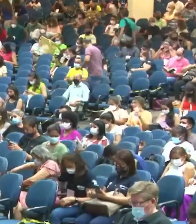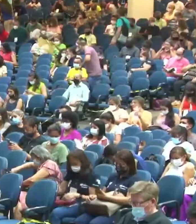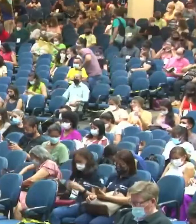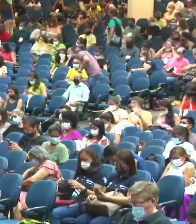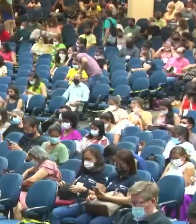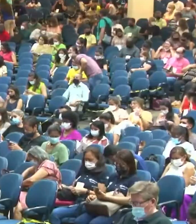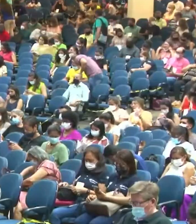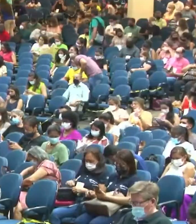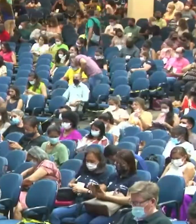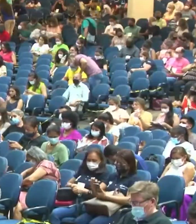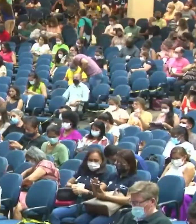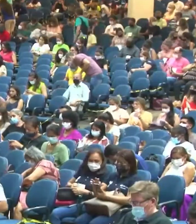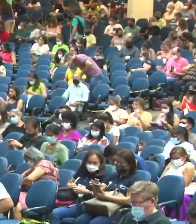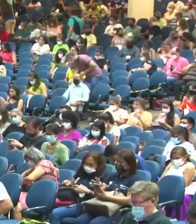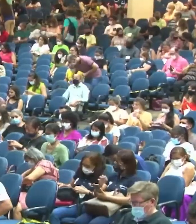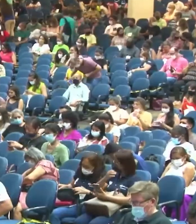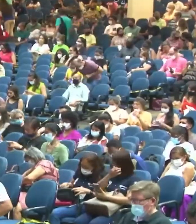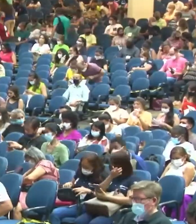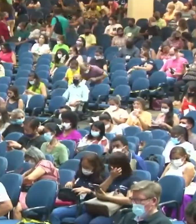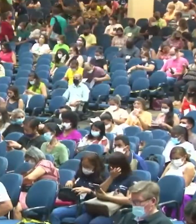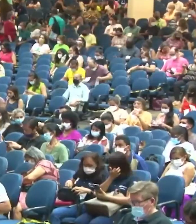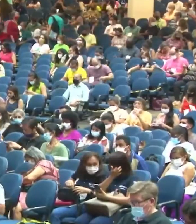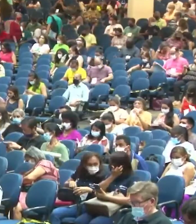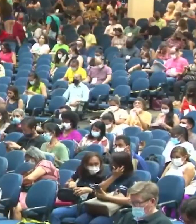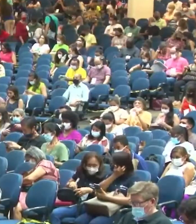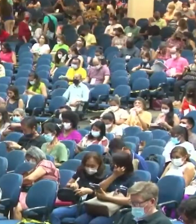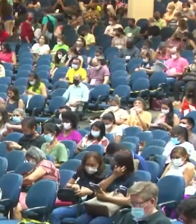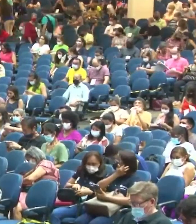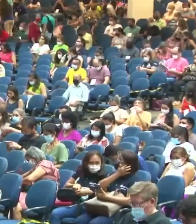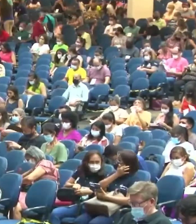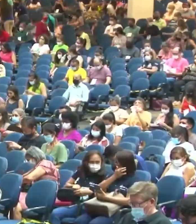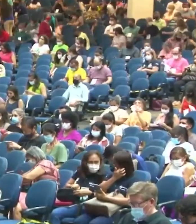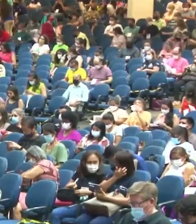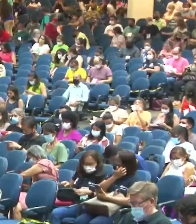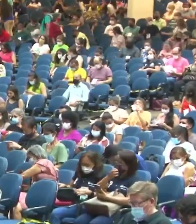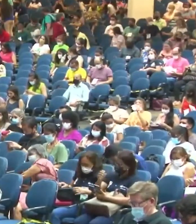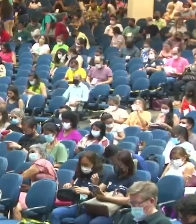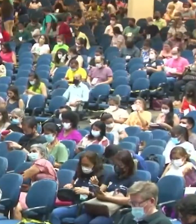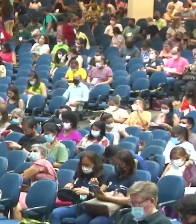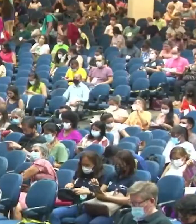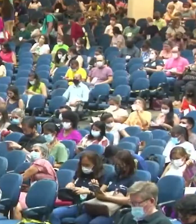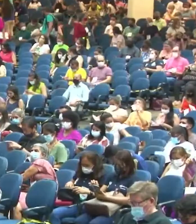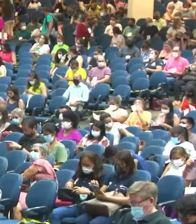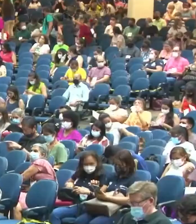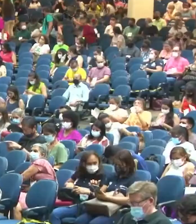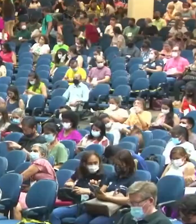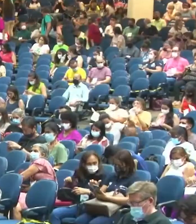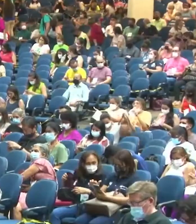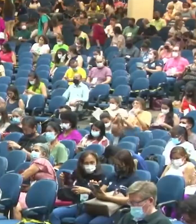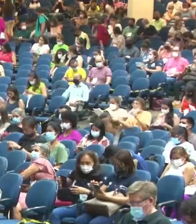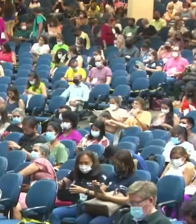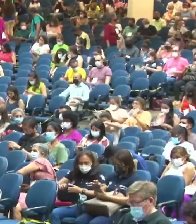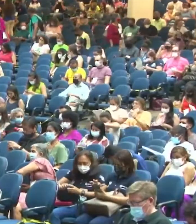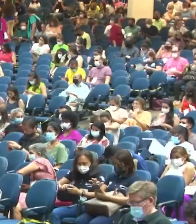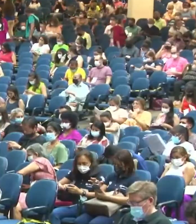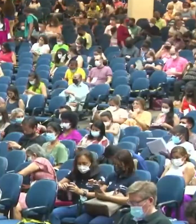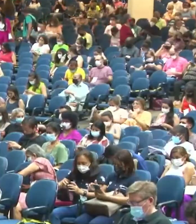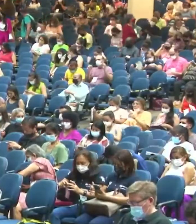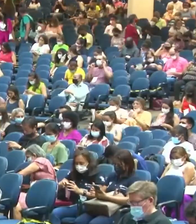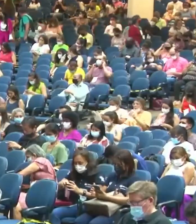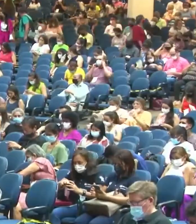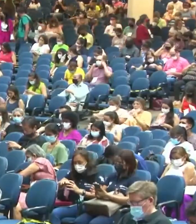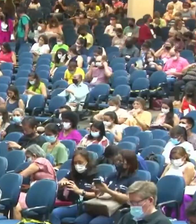o título fala, é preparando o material para a edificação.